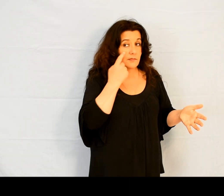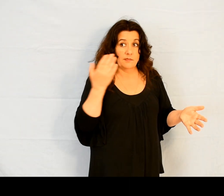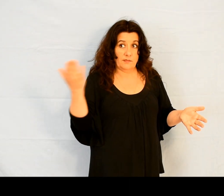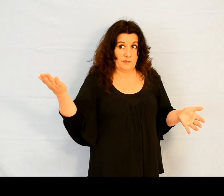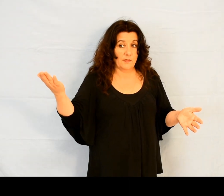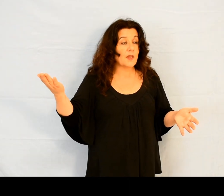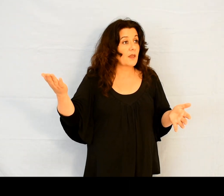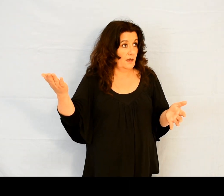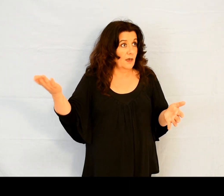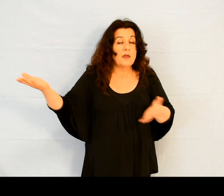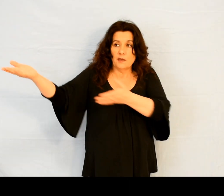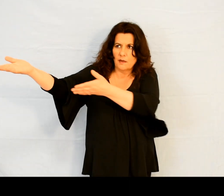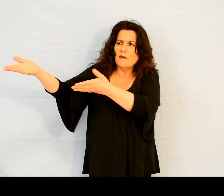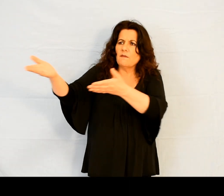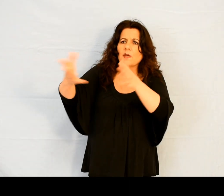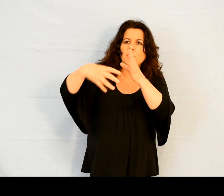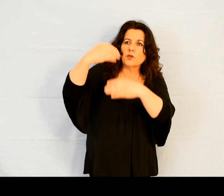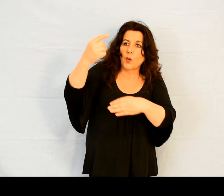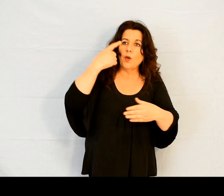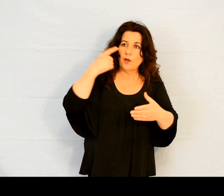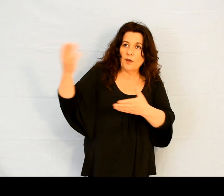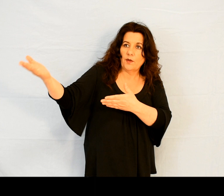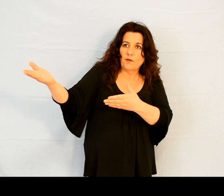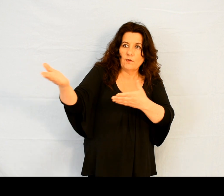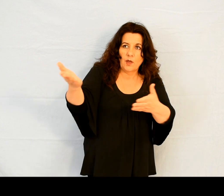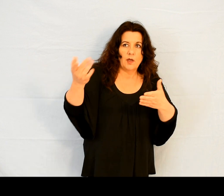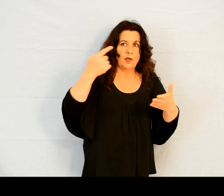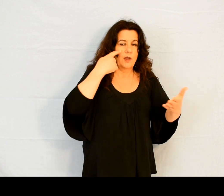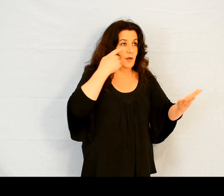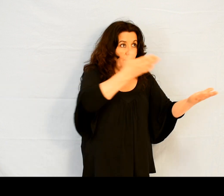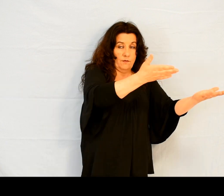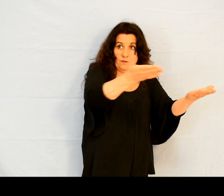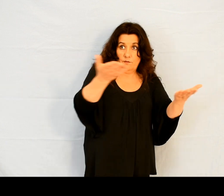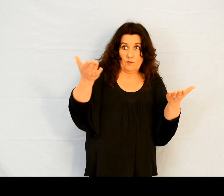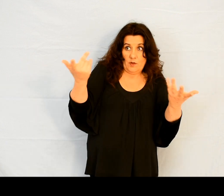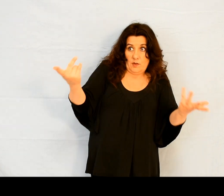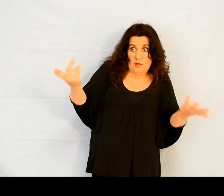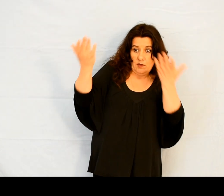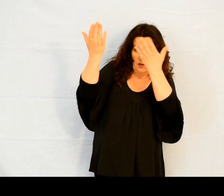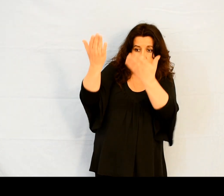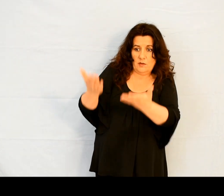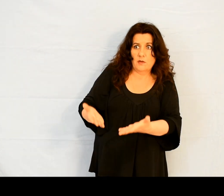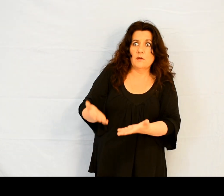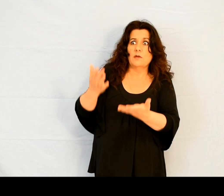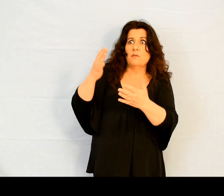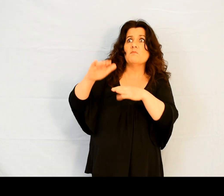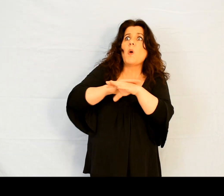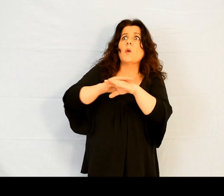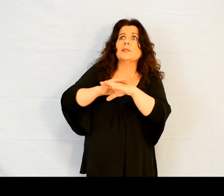dehors pour que vous sachiez que je ne trouve en lui aucun motif de condamnation. »